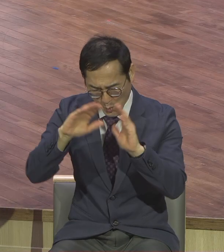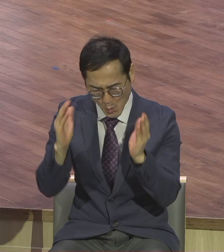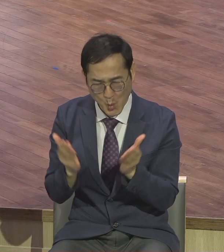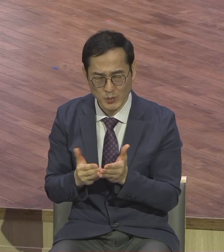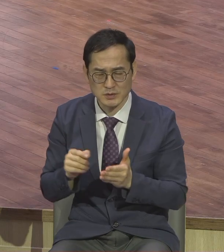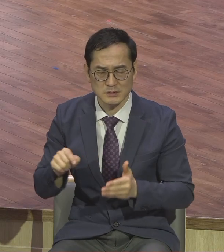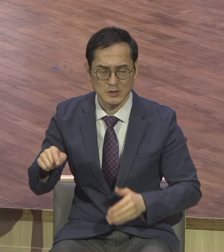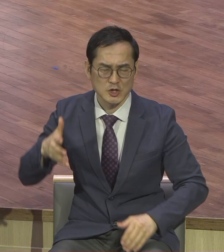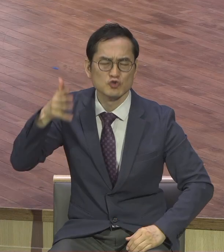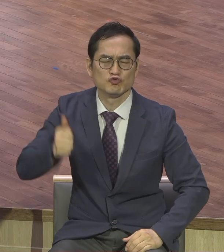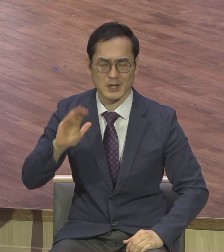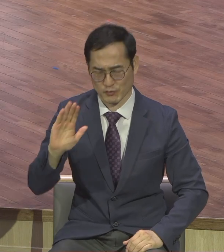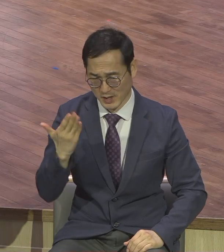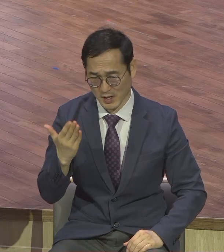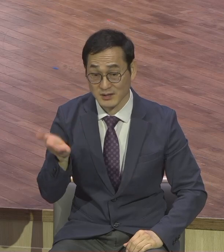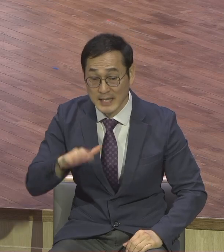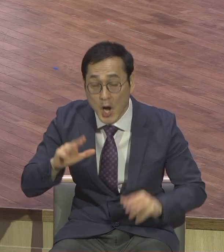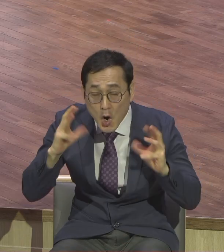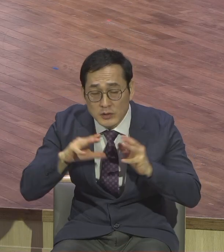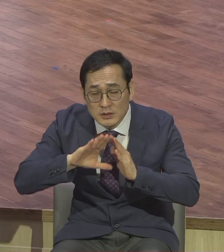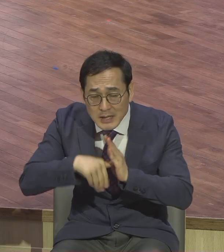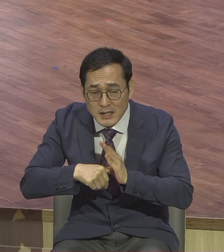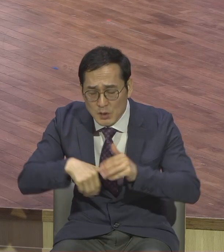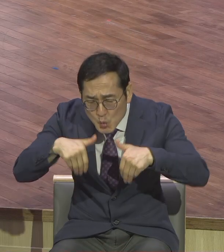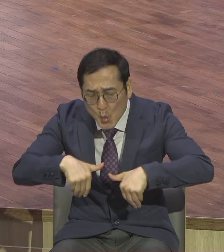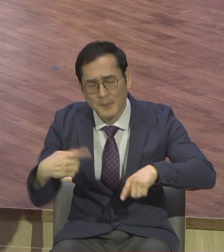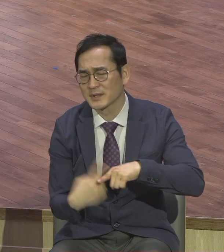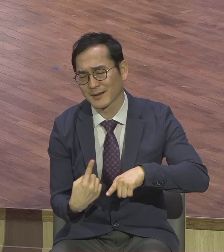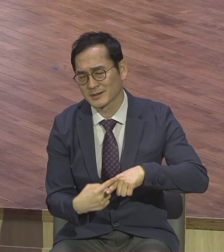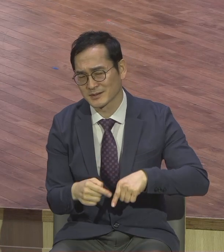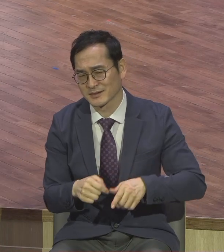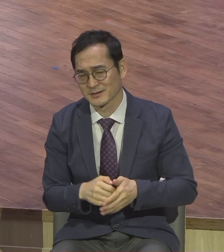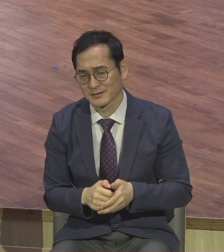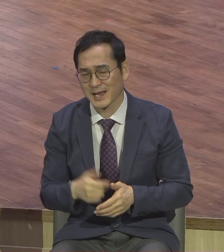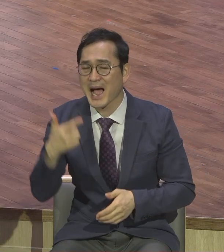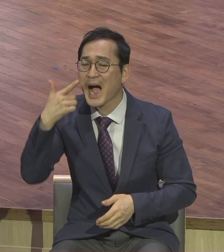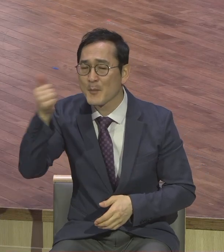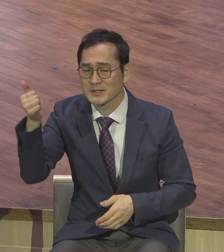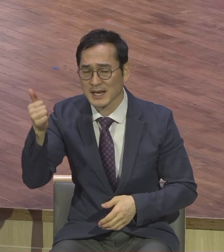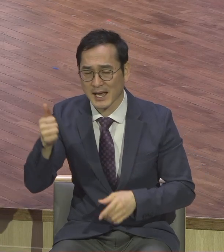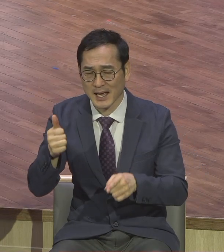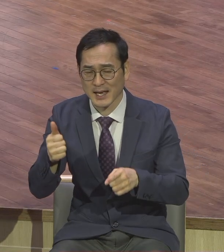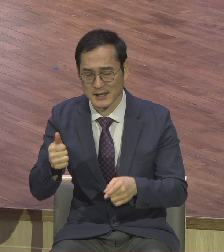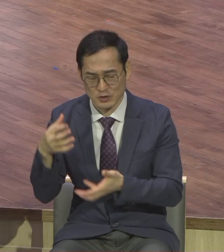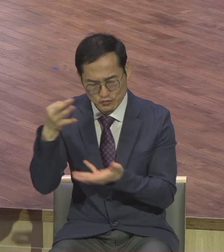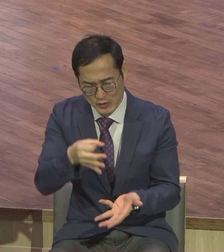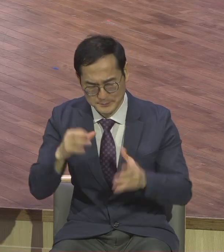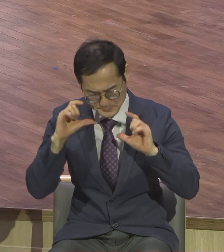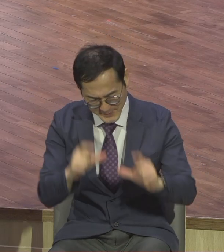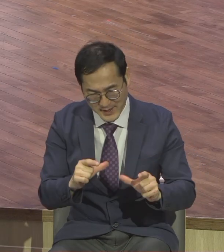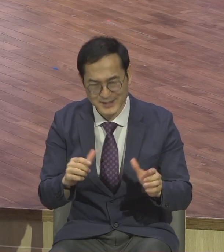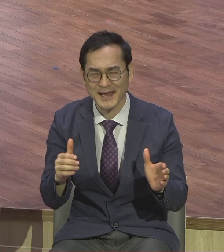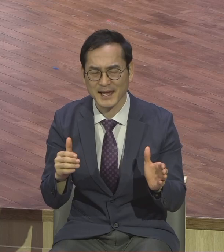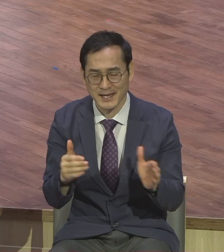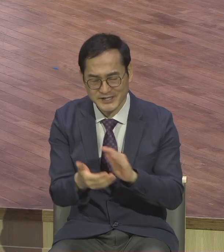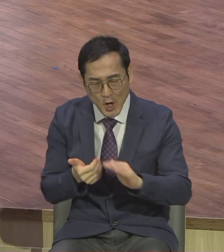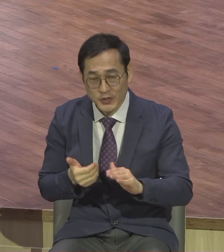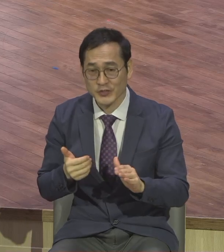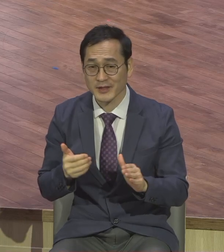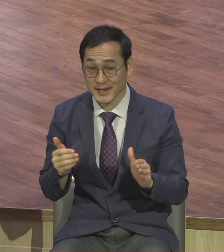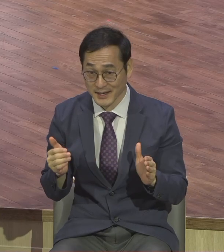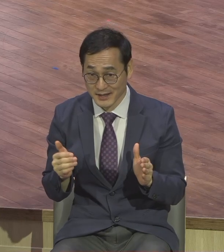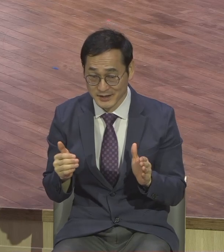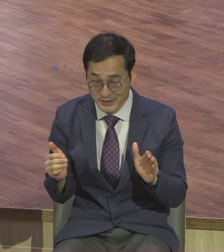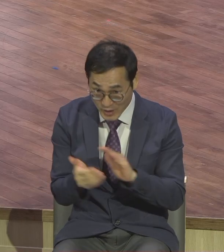주인이나 어렸을 동안에는 종과 다름이 없어서 그 아버지가 정한 때까지 후견인과 청직이